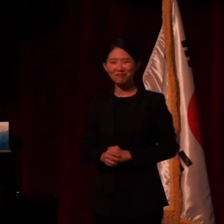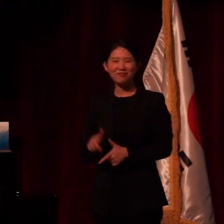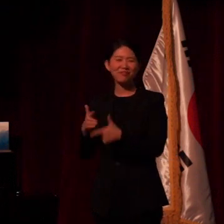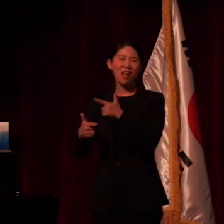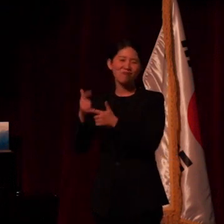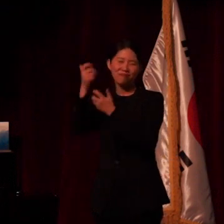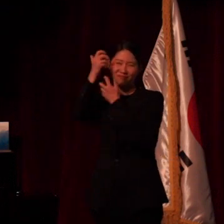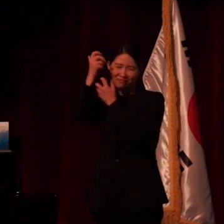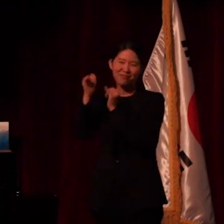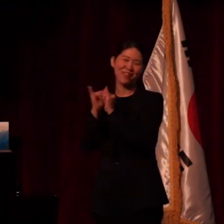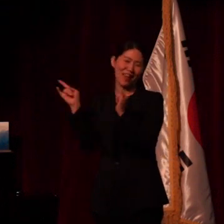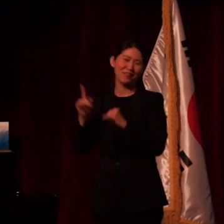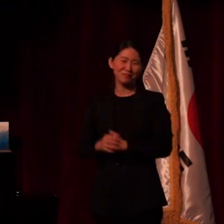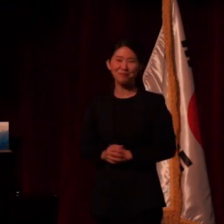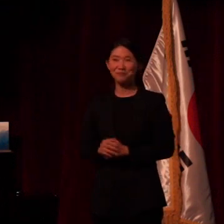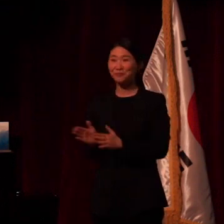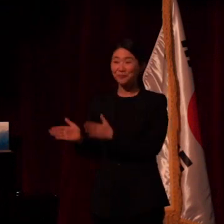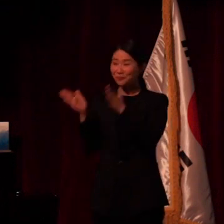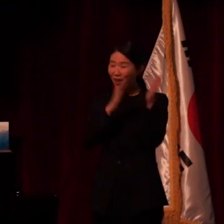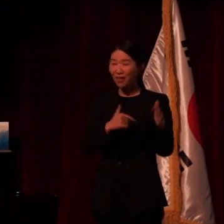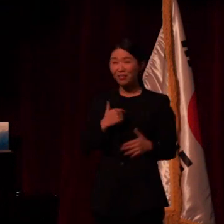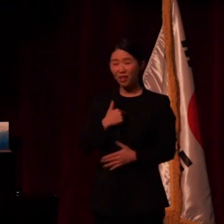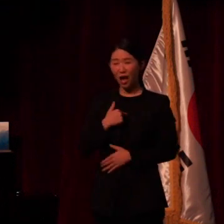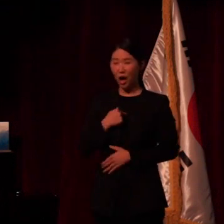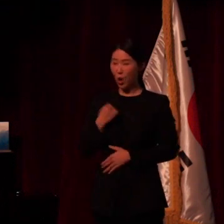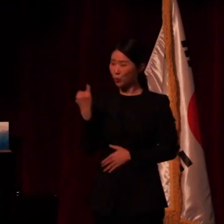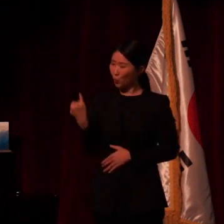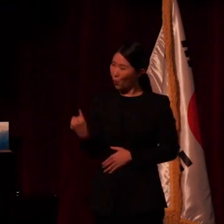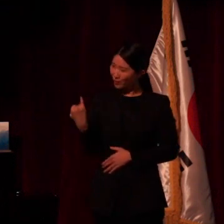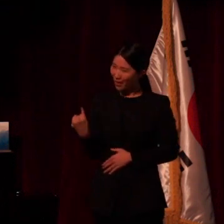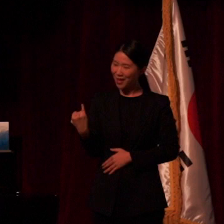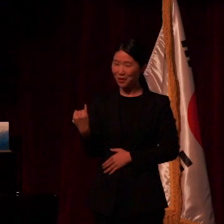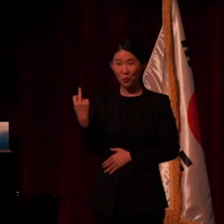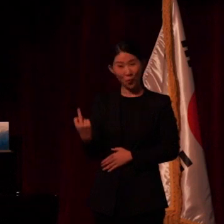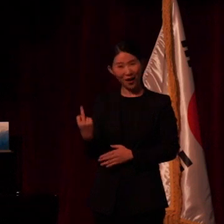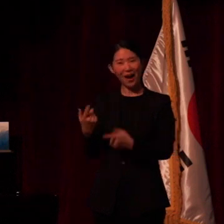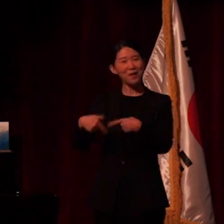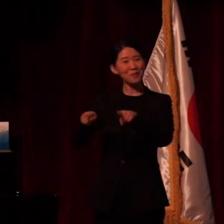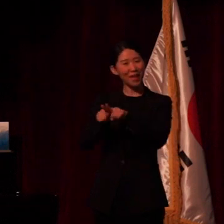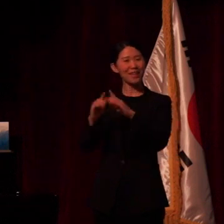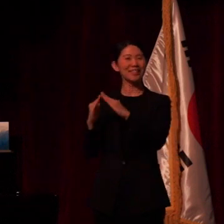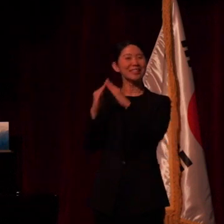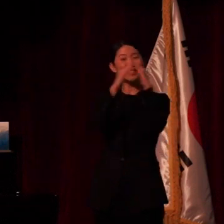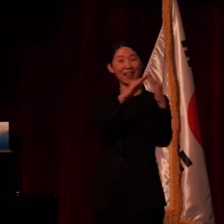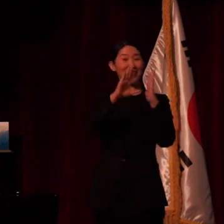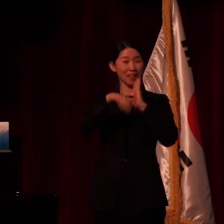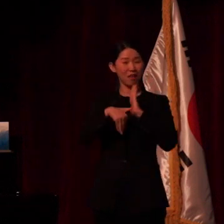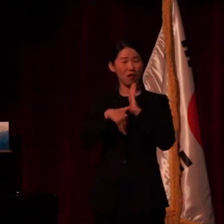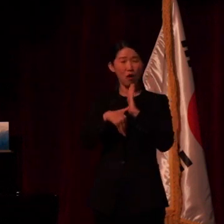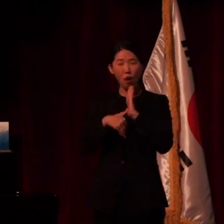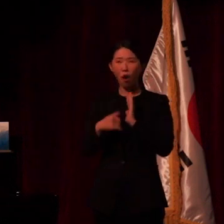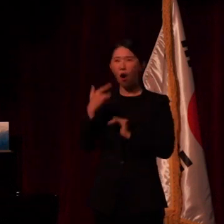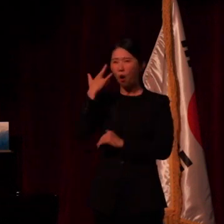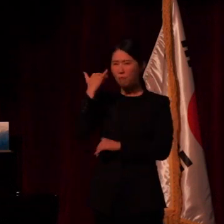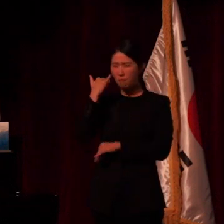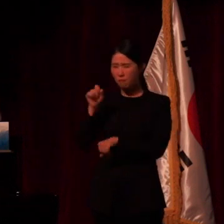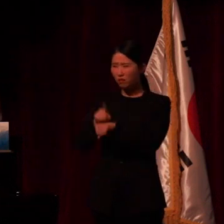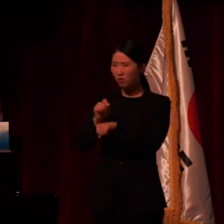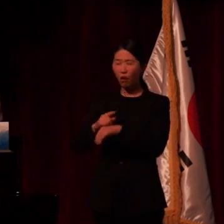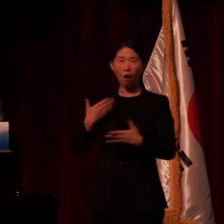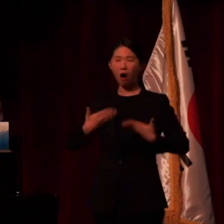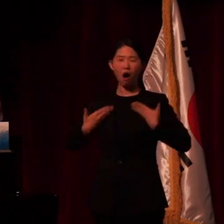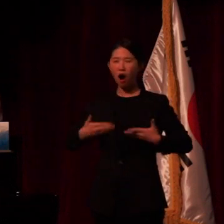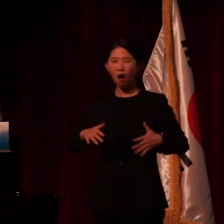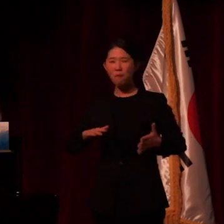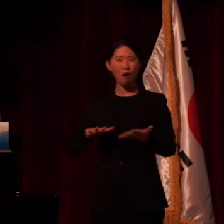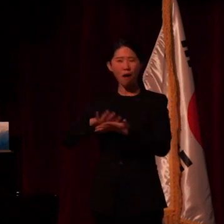동생과 제가 이사를 할 때였습니다. 늘 부산하게 움직이는 엄마와 아빠가 어쩐지 조용한